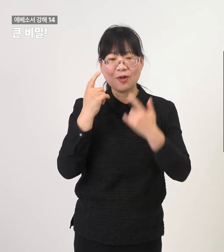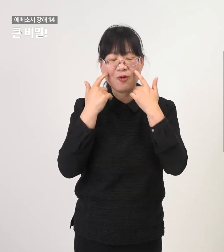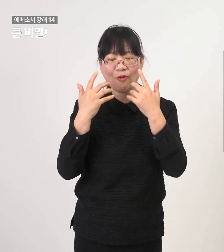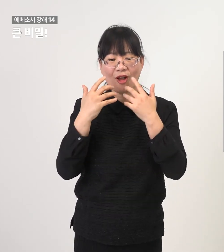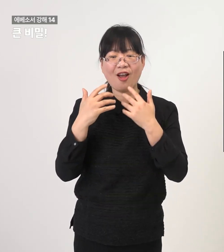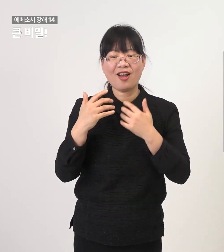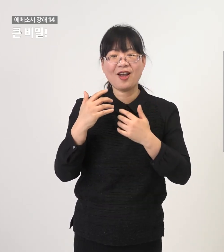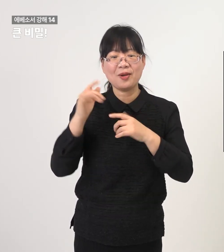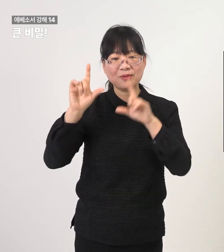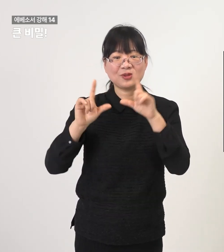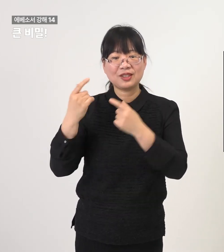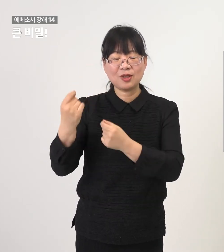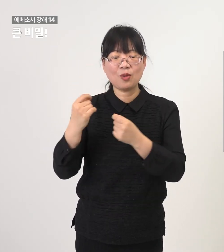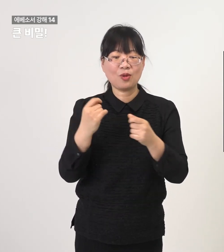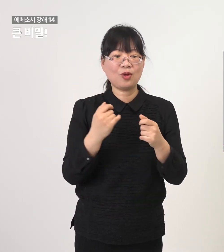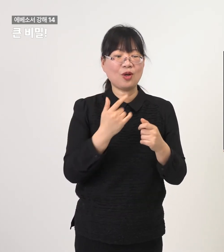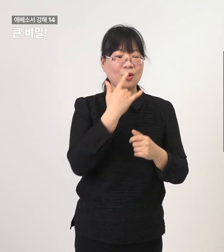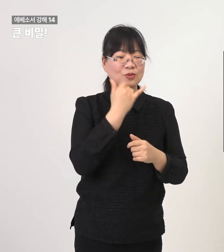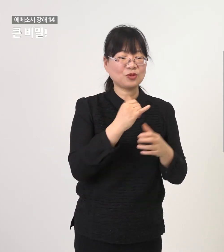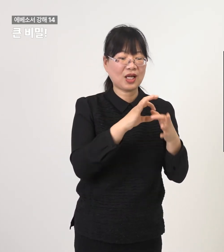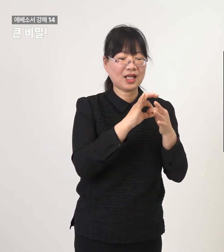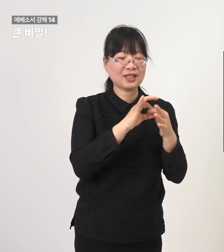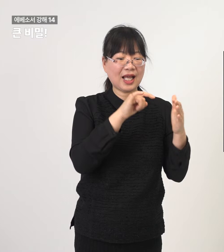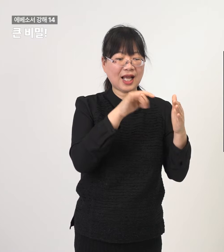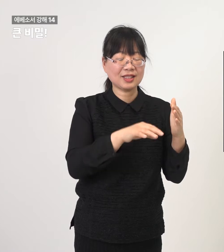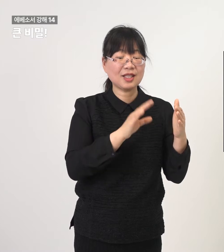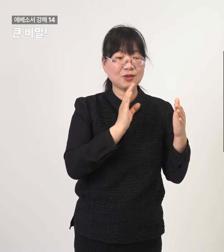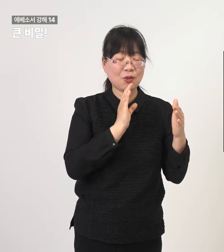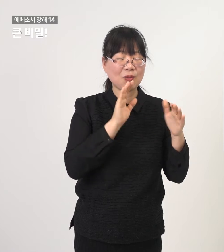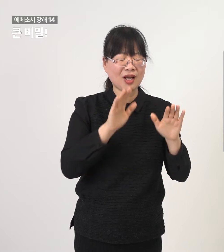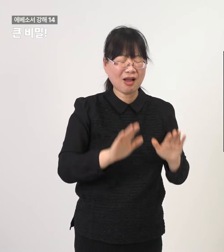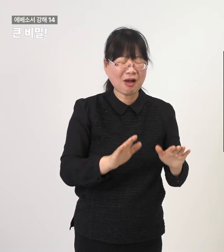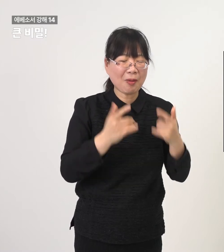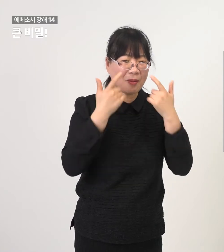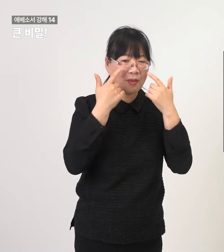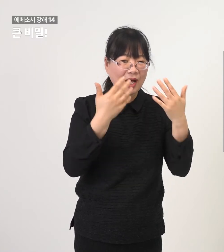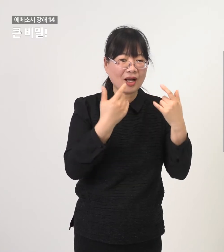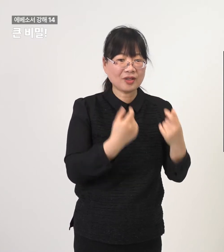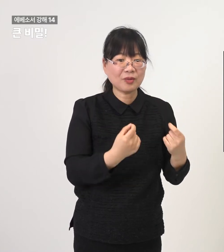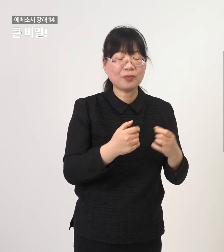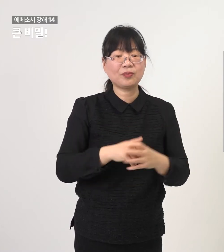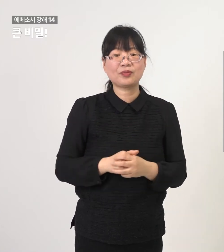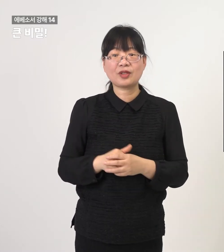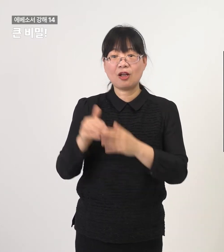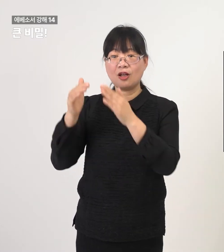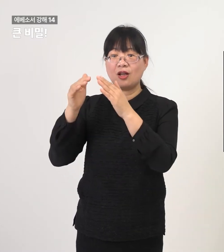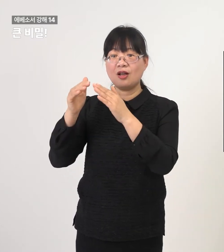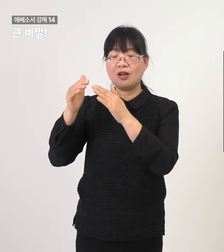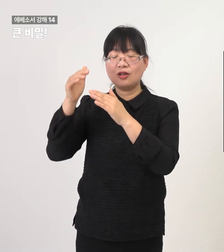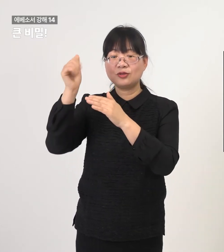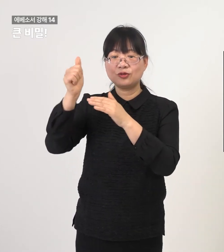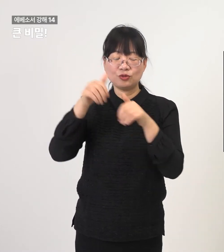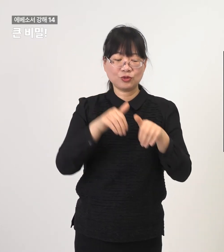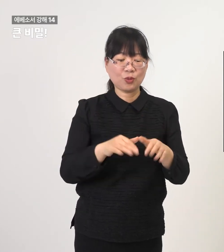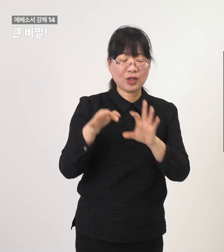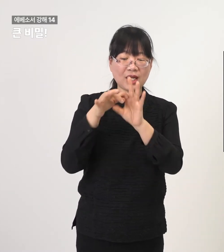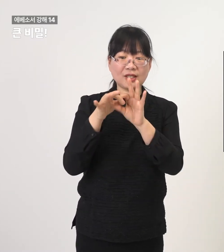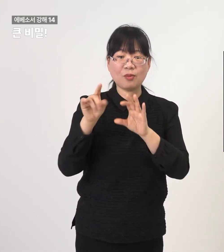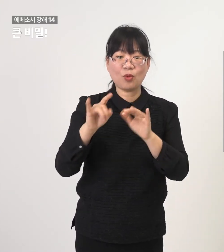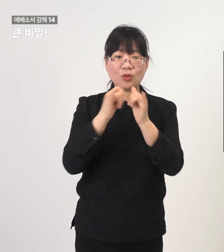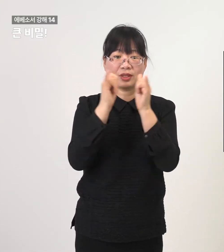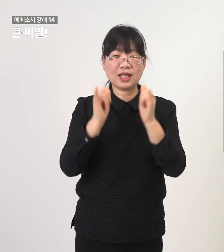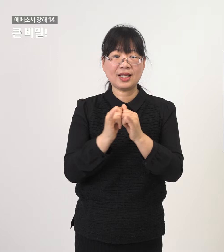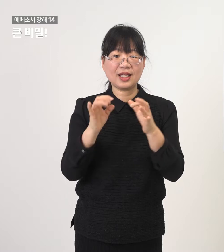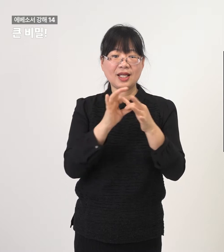부모 자식 간의 관계만큼 리얼리티가 어디 있어요? 현실이 어디 있어요? 주종의 관계만큼, 이건 우리 사회 관계